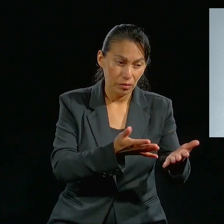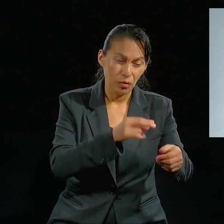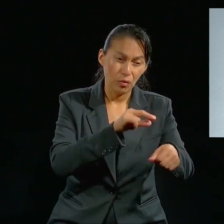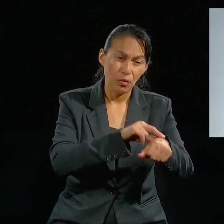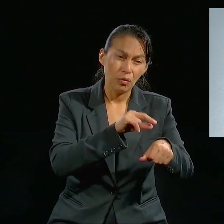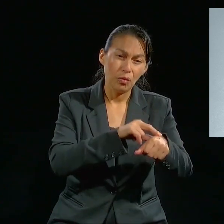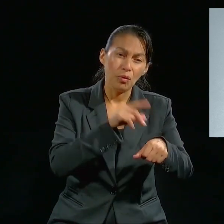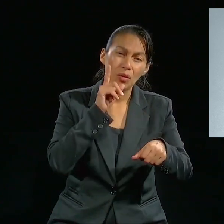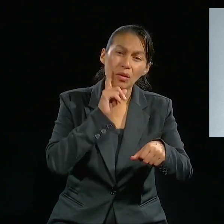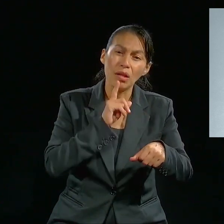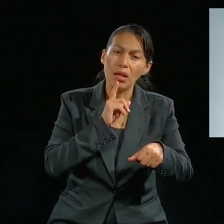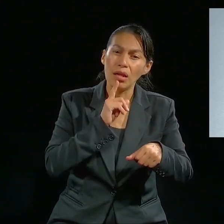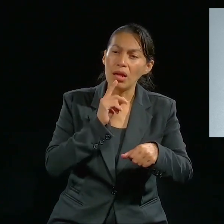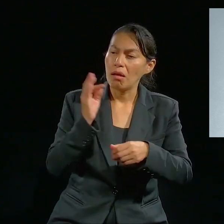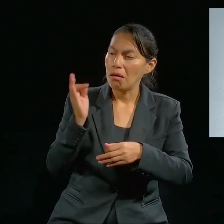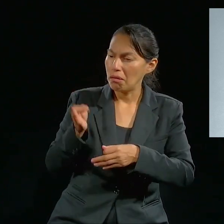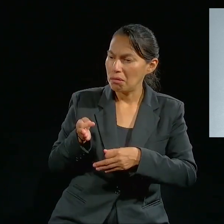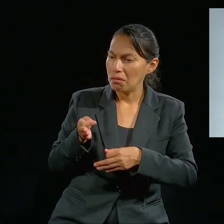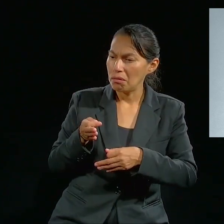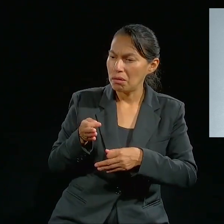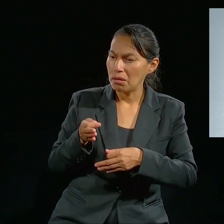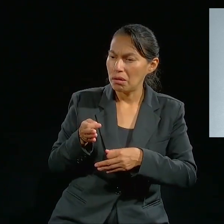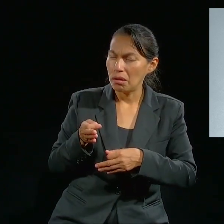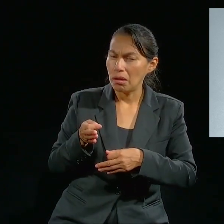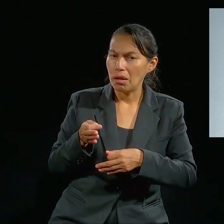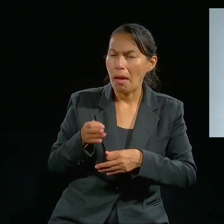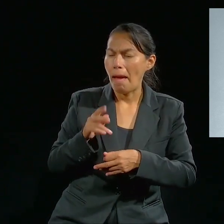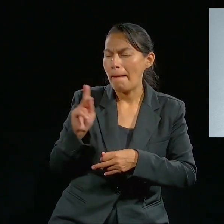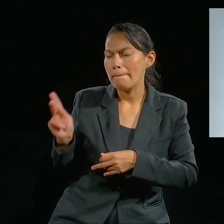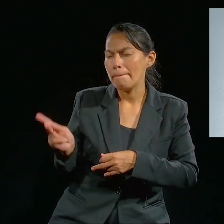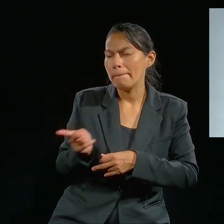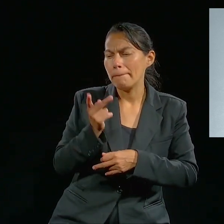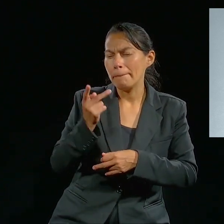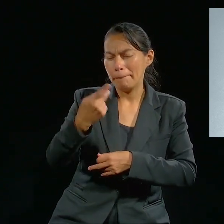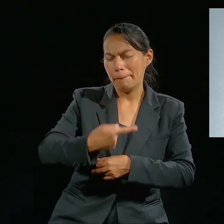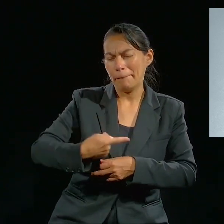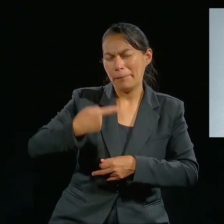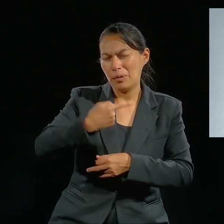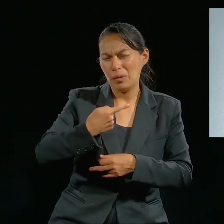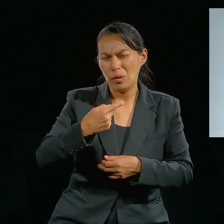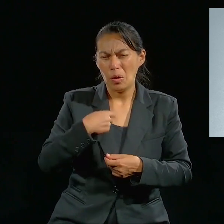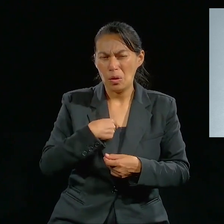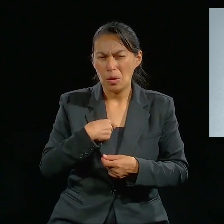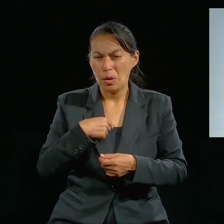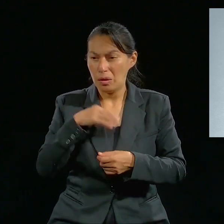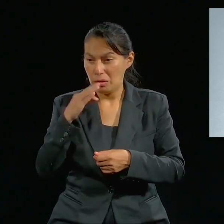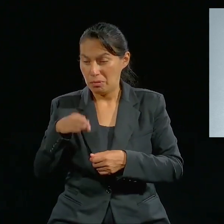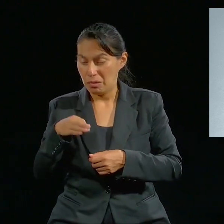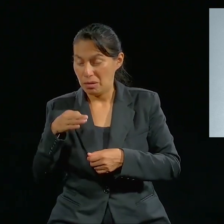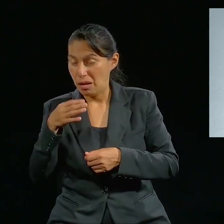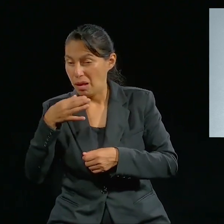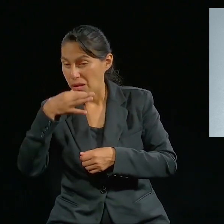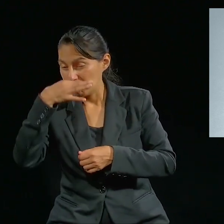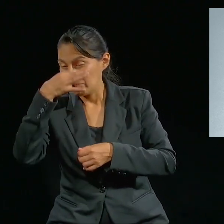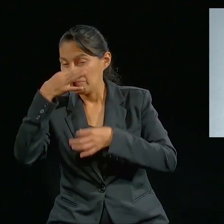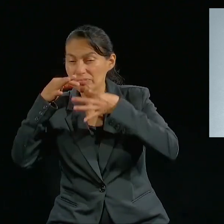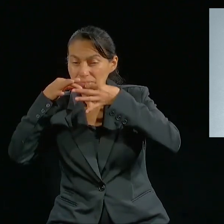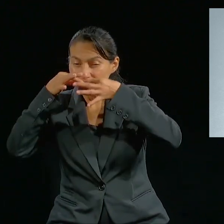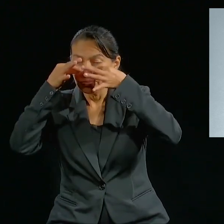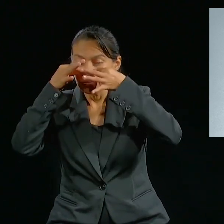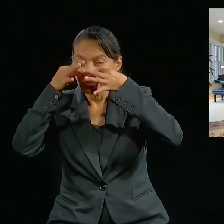la doctora quien me recibió me preguntó si yo aceptaba el proceso de intubación